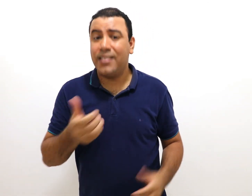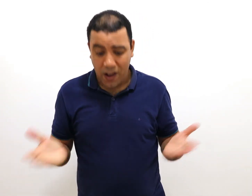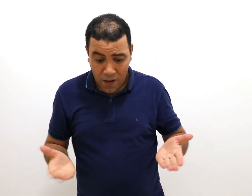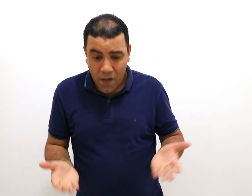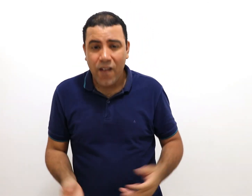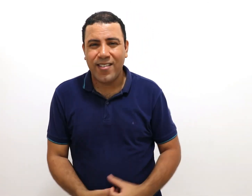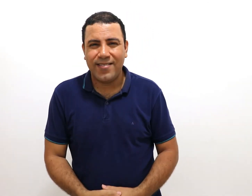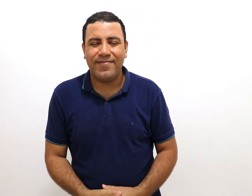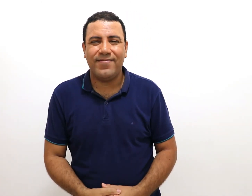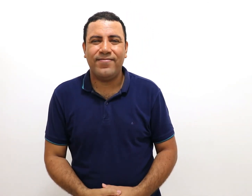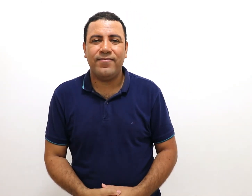colega."